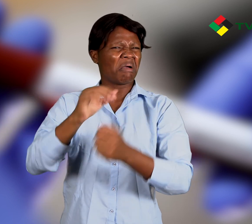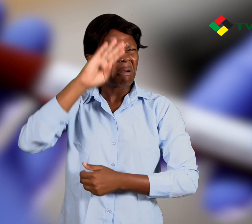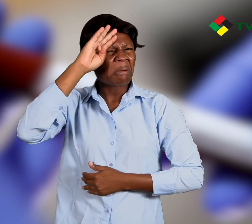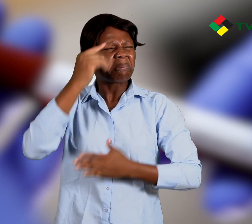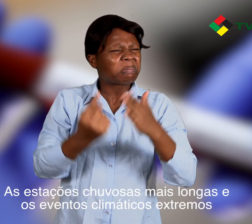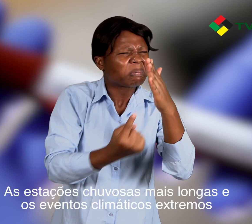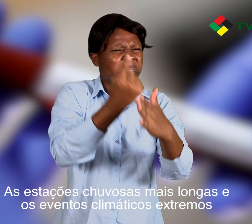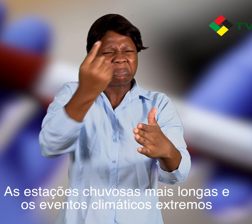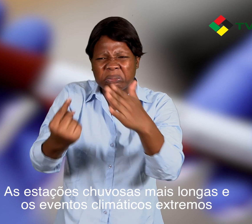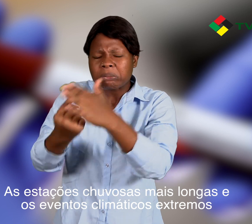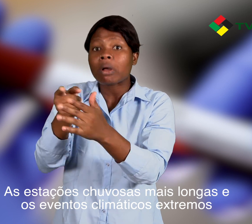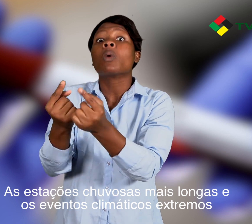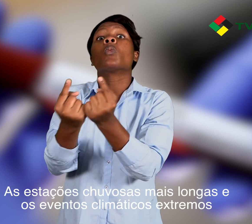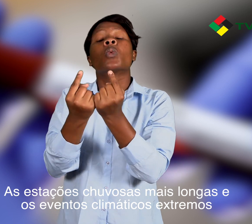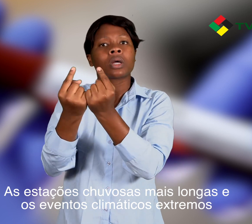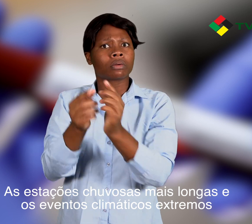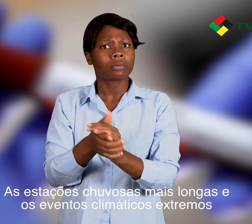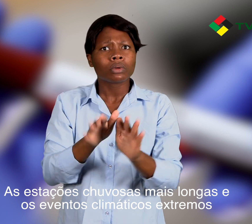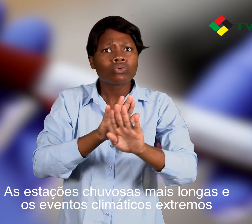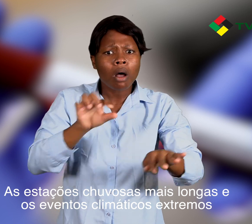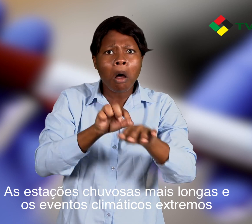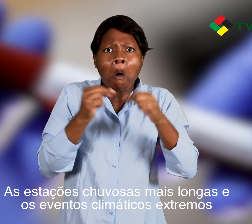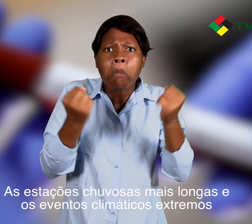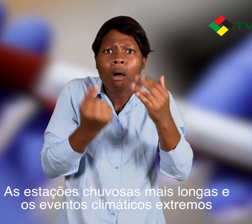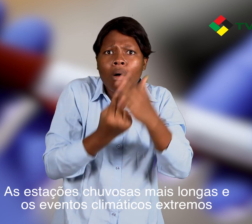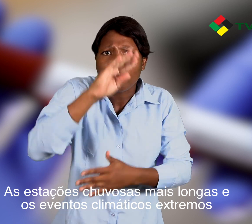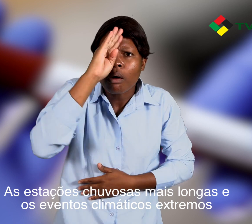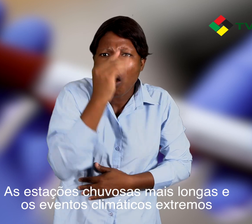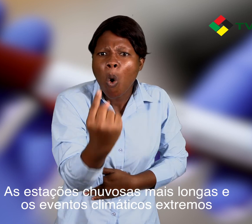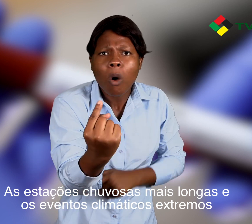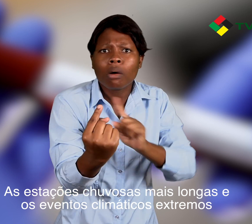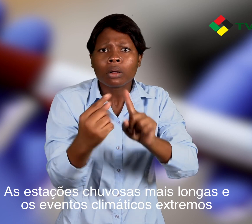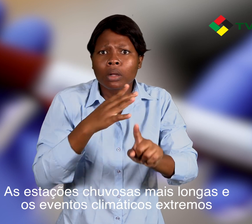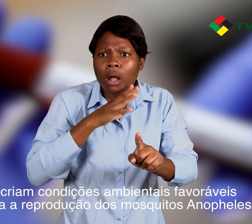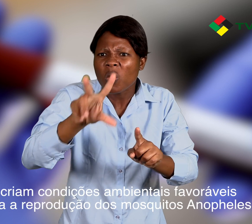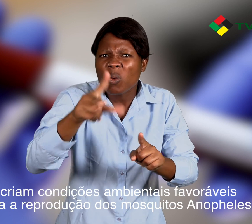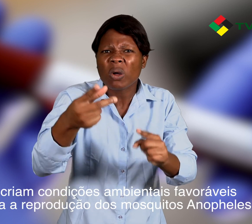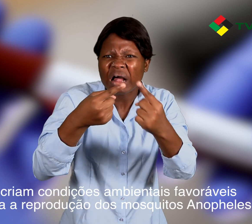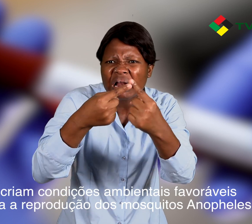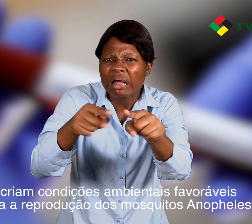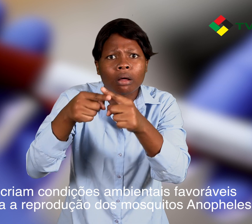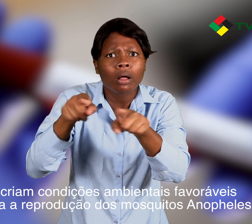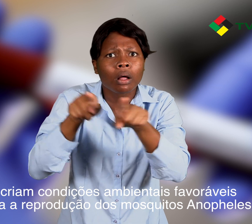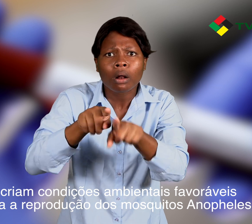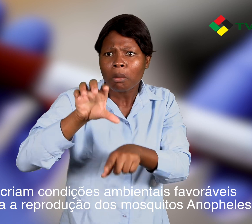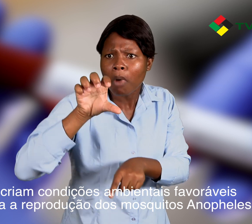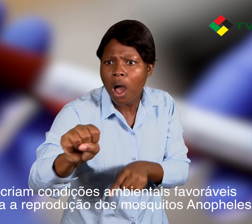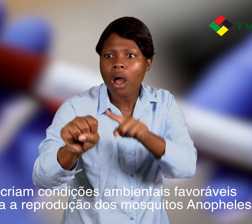As estações chuvosas mais longas e os eventos climáticos extremos criam condições ambientais favoráveis para a